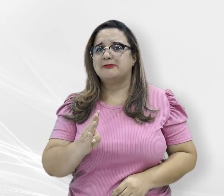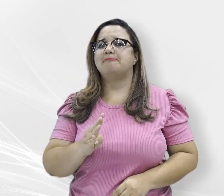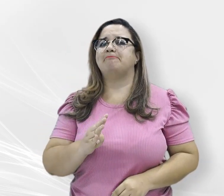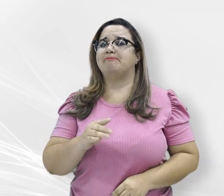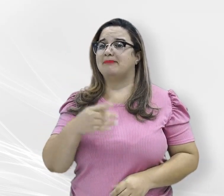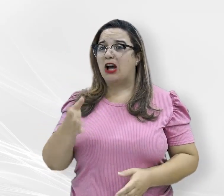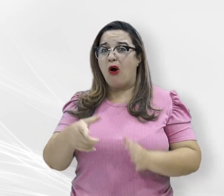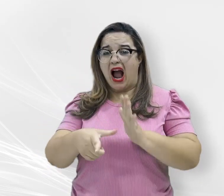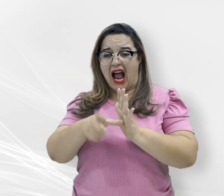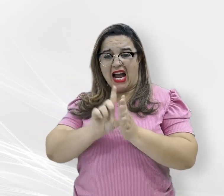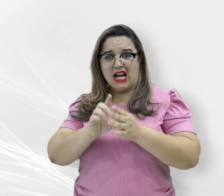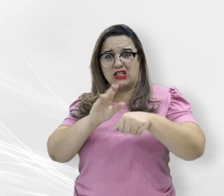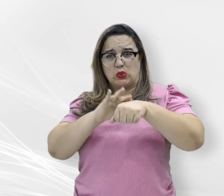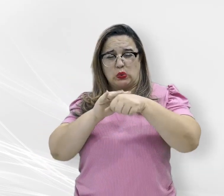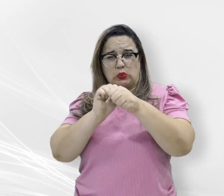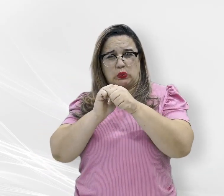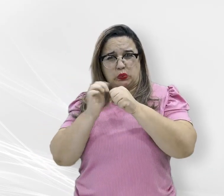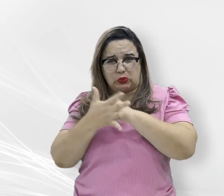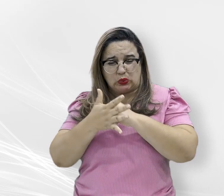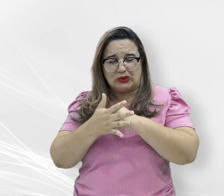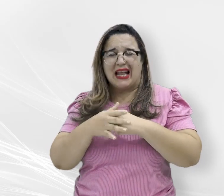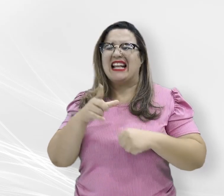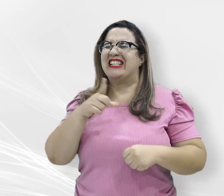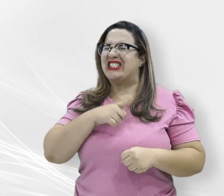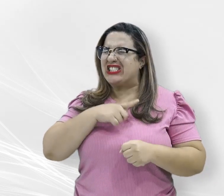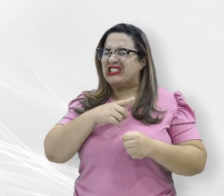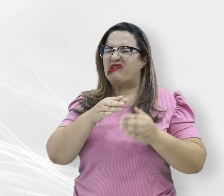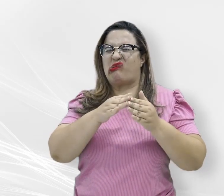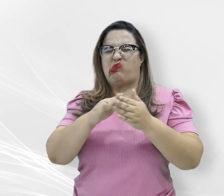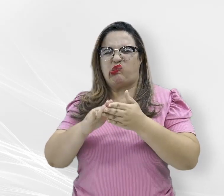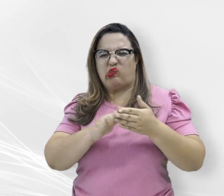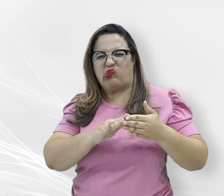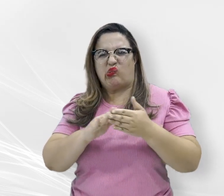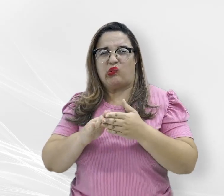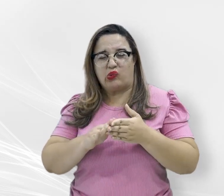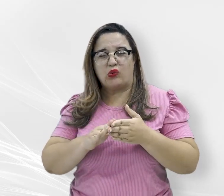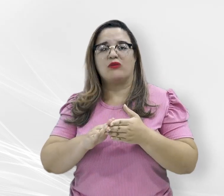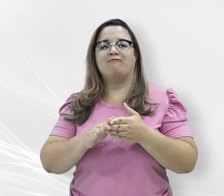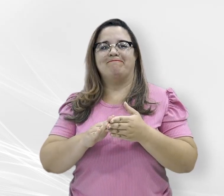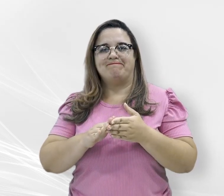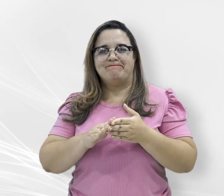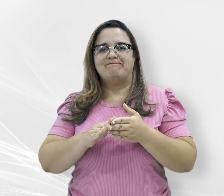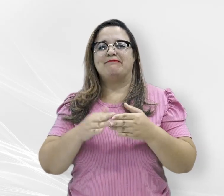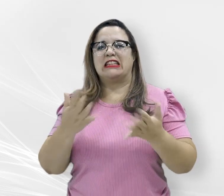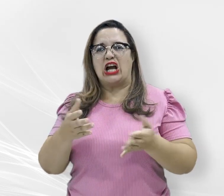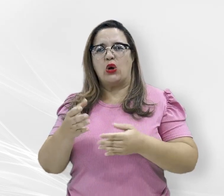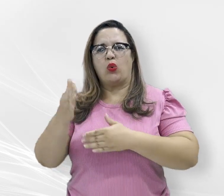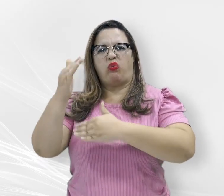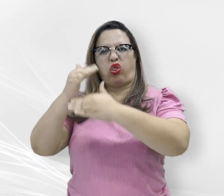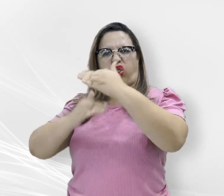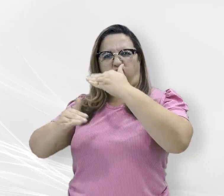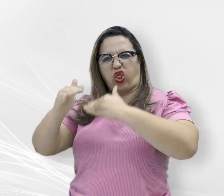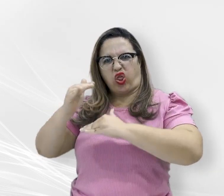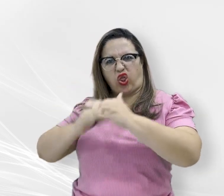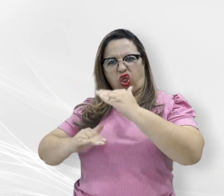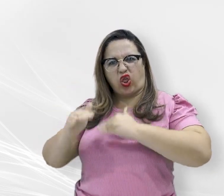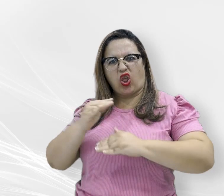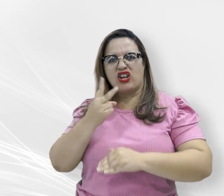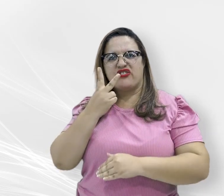da pandemia, agravou-se enormemente nesse último ano, gerando um retrocesso de quase 2 décadas na educação brasileira. Na mesma